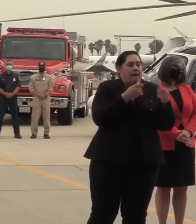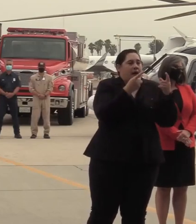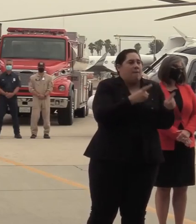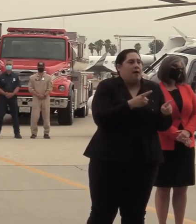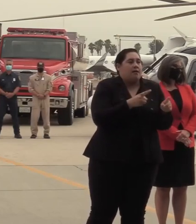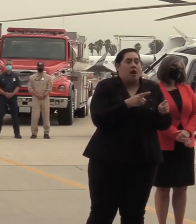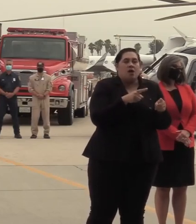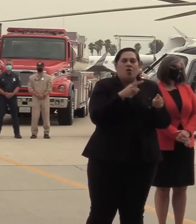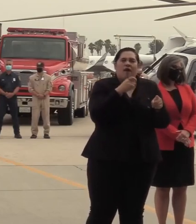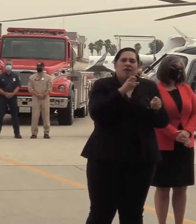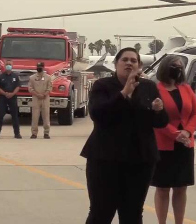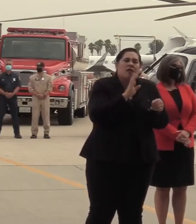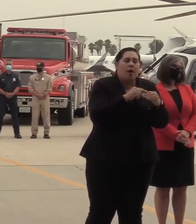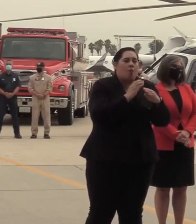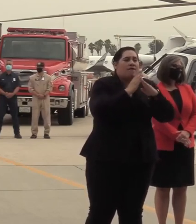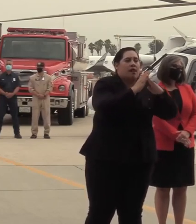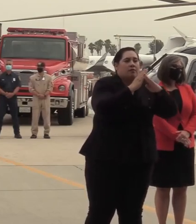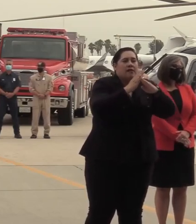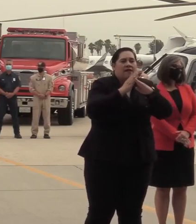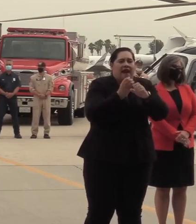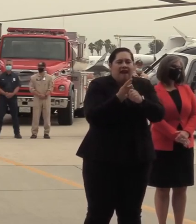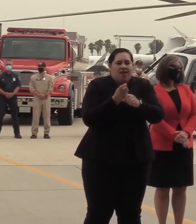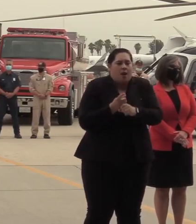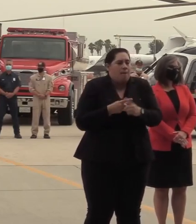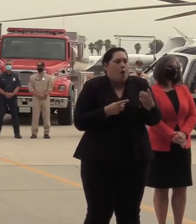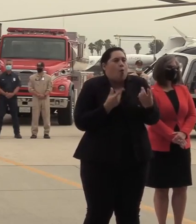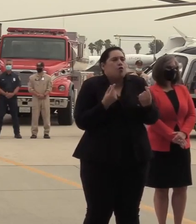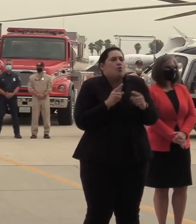Claro. Sí, sí, sí.